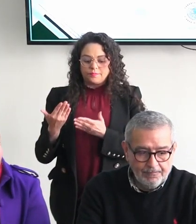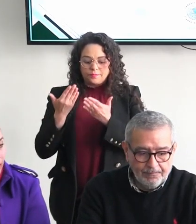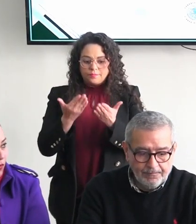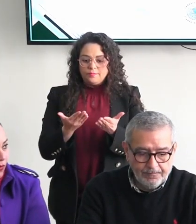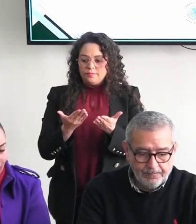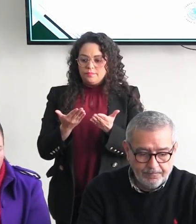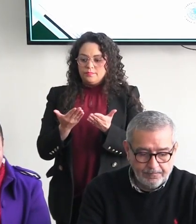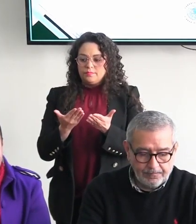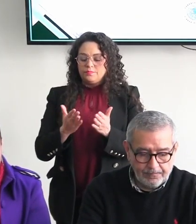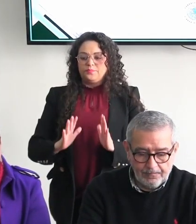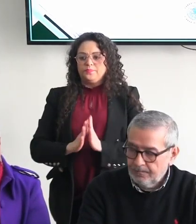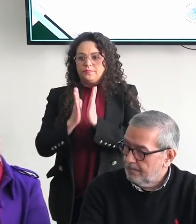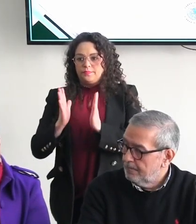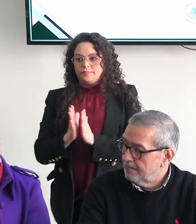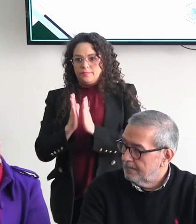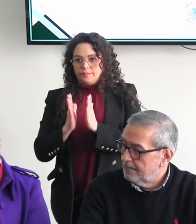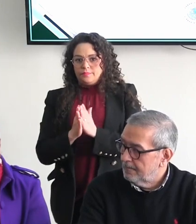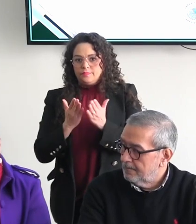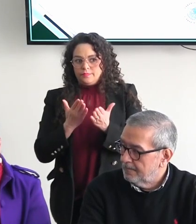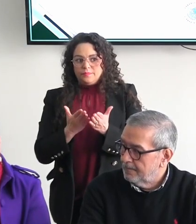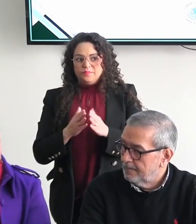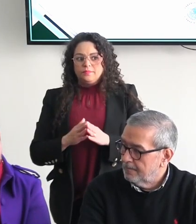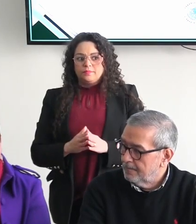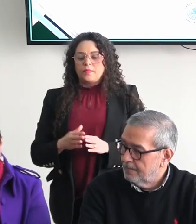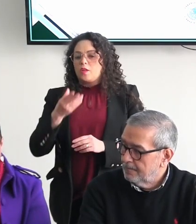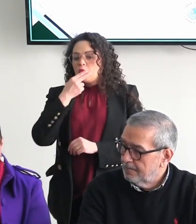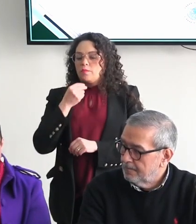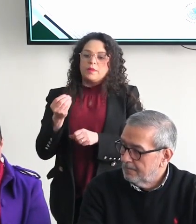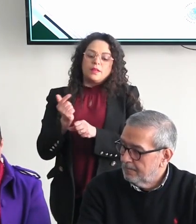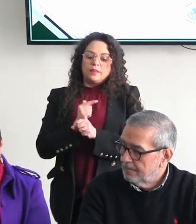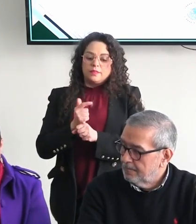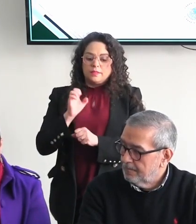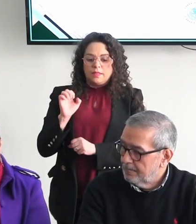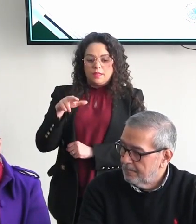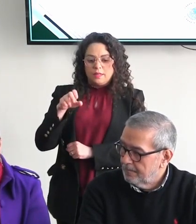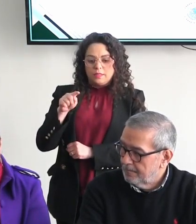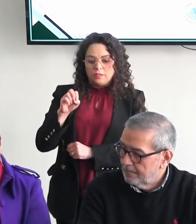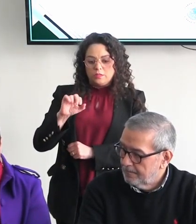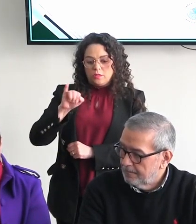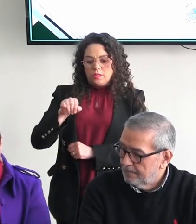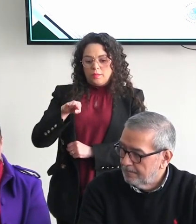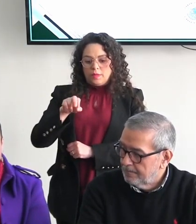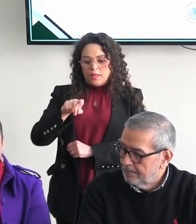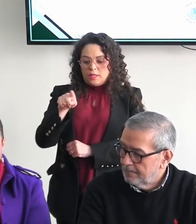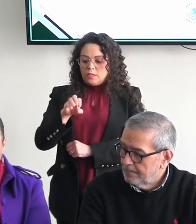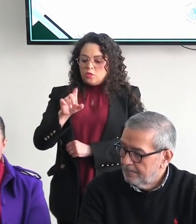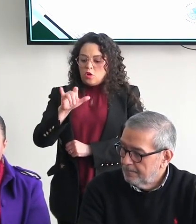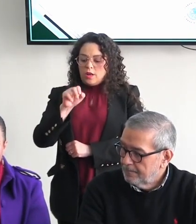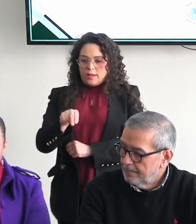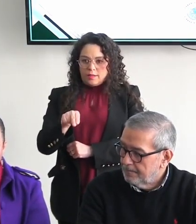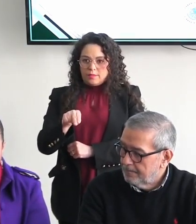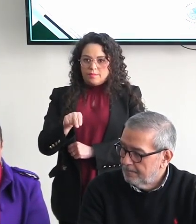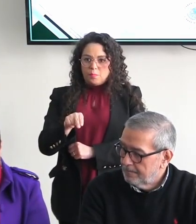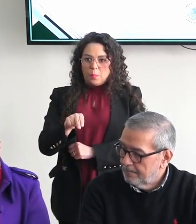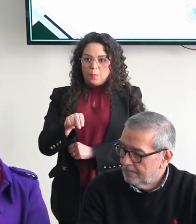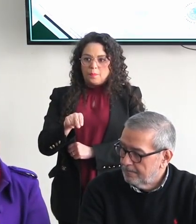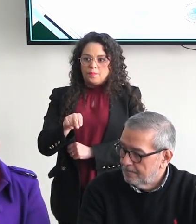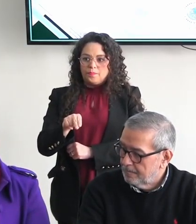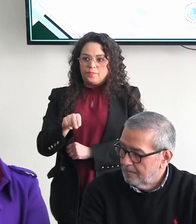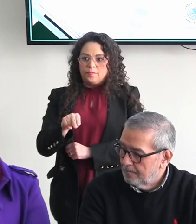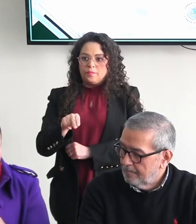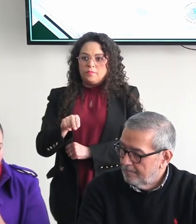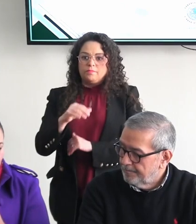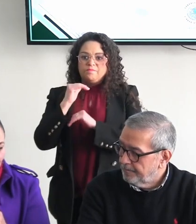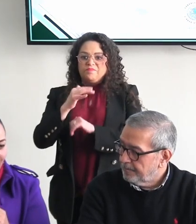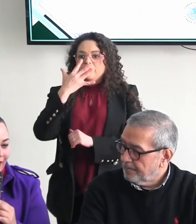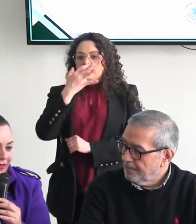sin más preámbulo el uso de la palabra al licenciado Ernesto Jiménez Solín para su mensaje inicial hasta